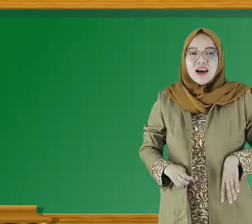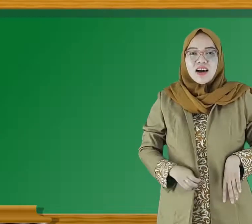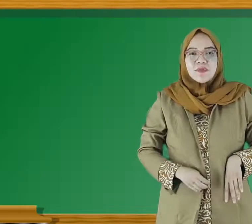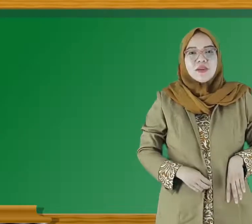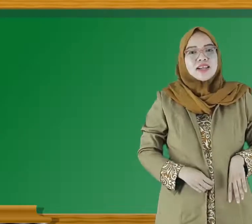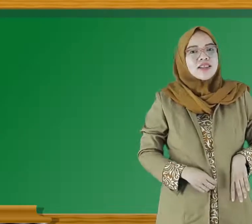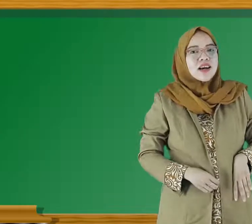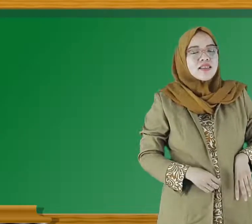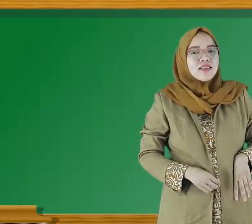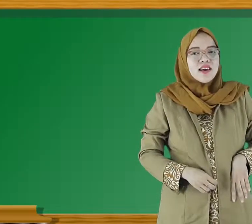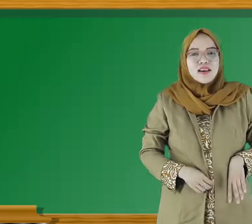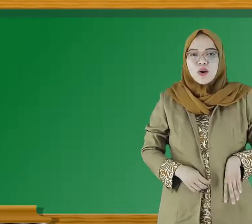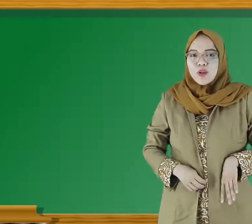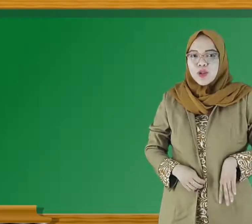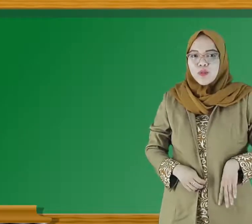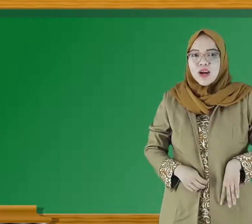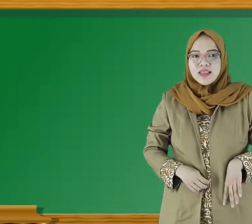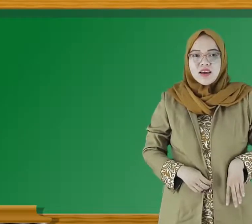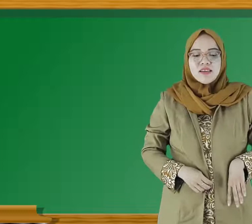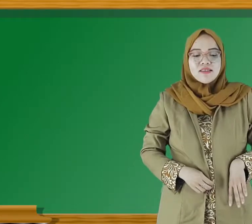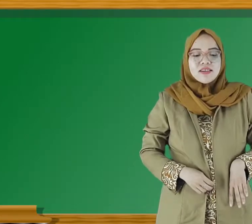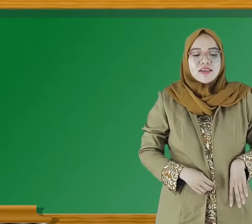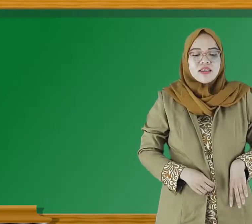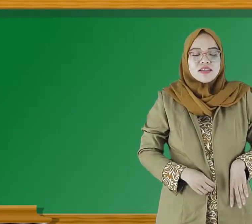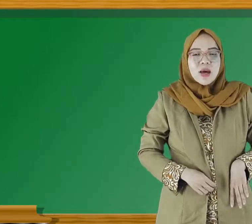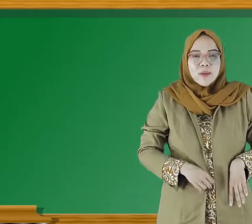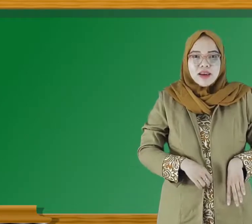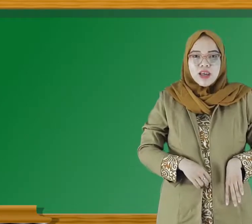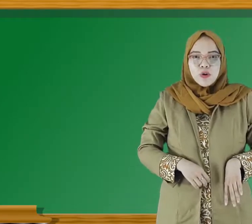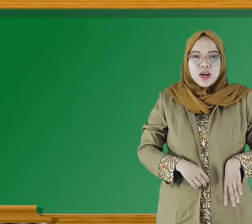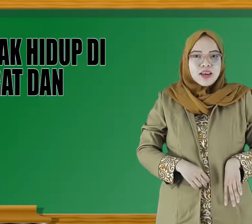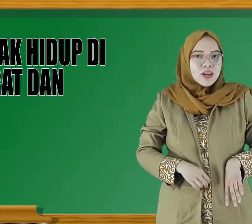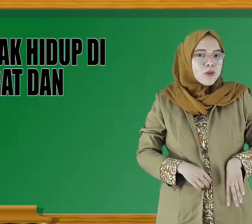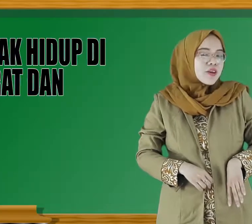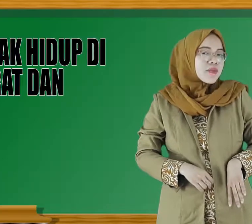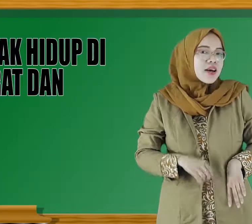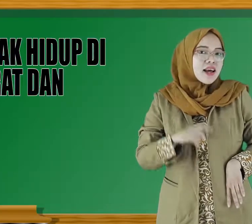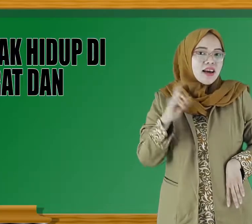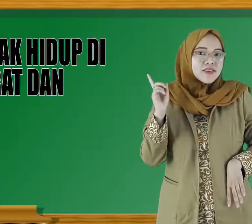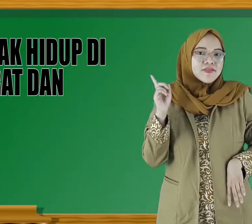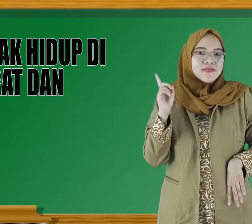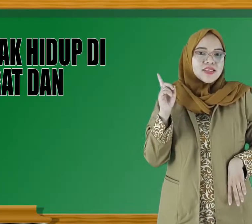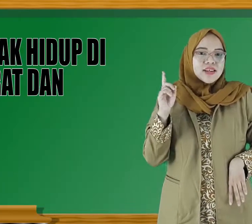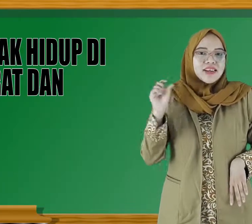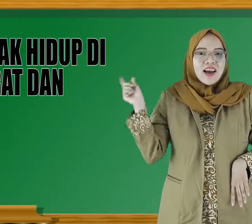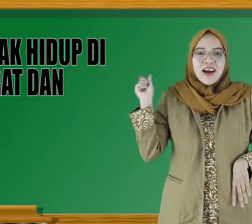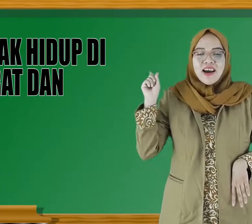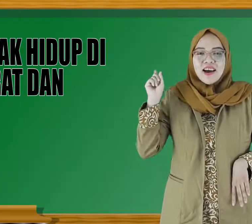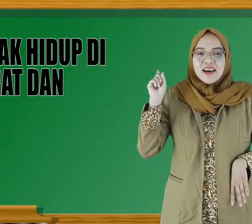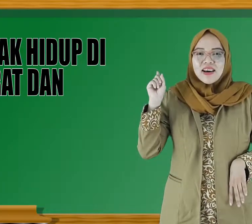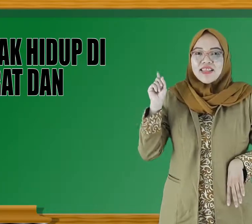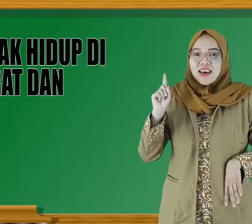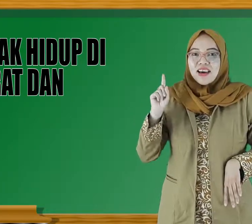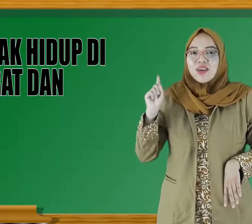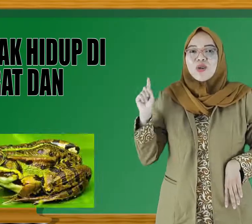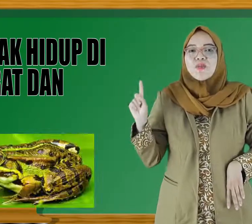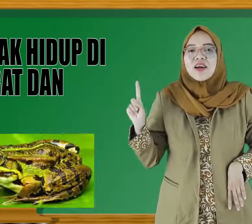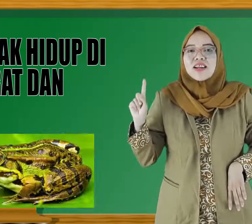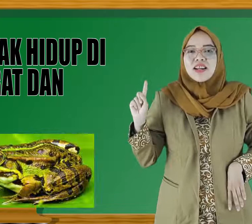akan belajar tentang daur hidup katak. Siapa yang tahu katak hidupnya di mana? Ya, katak hidupnya di